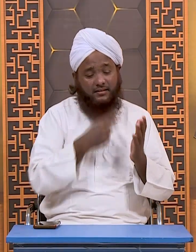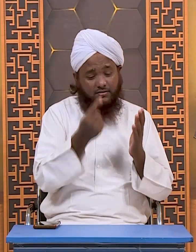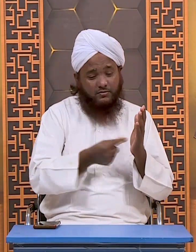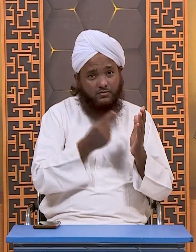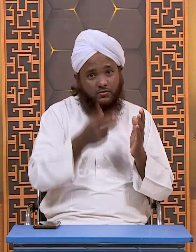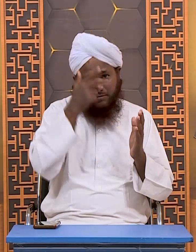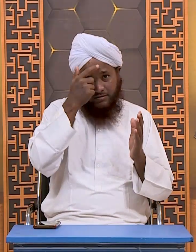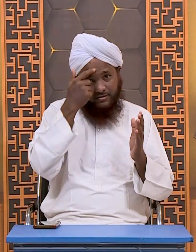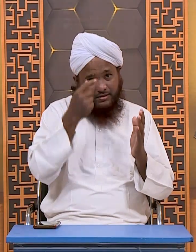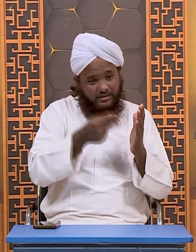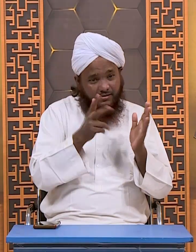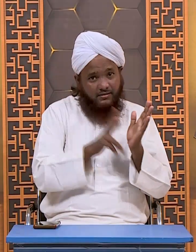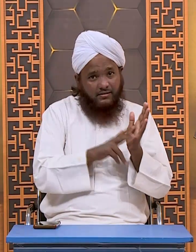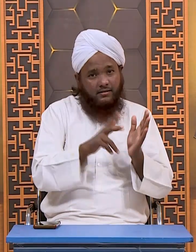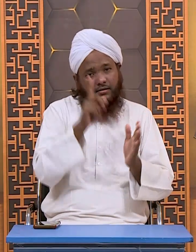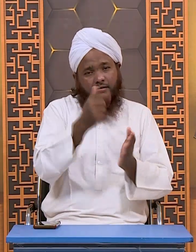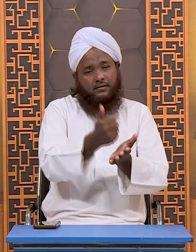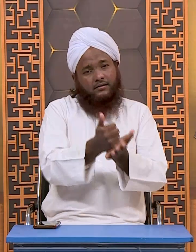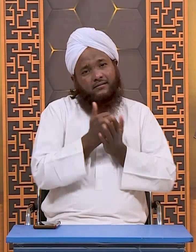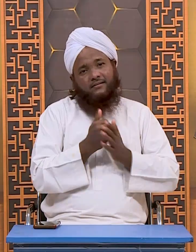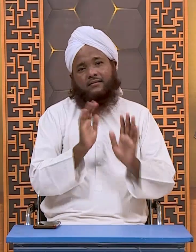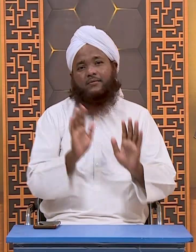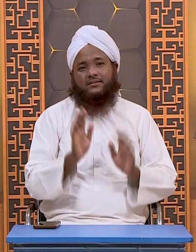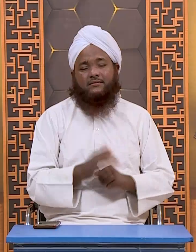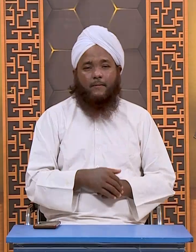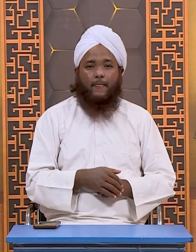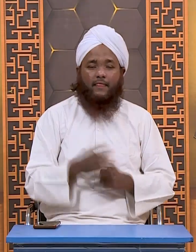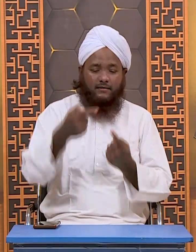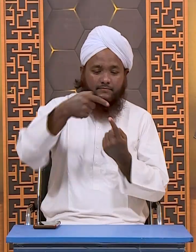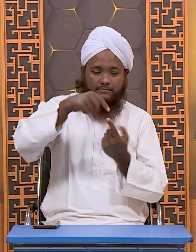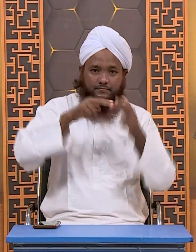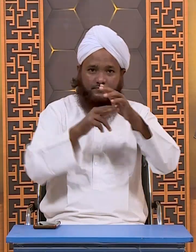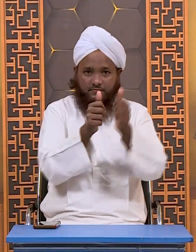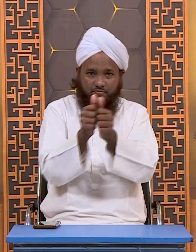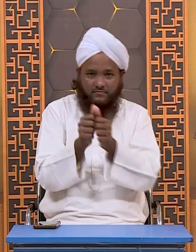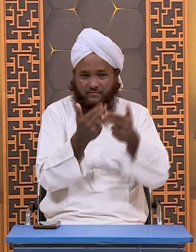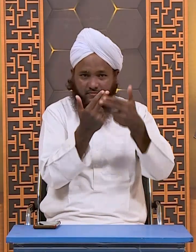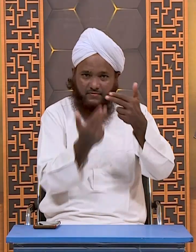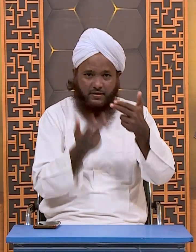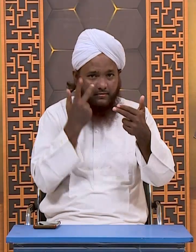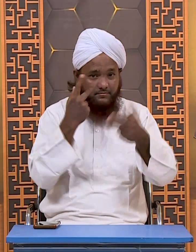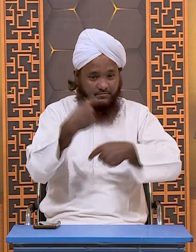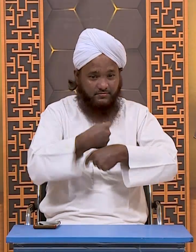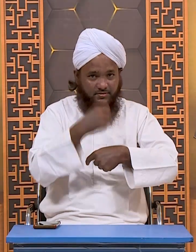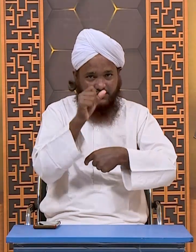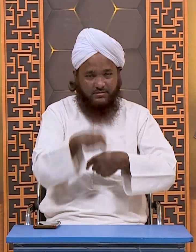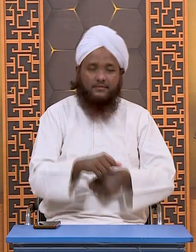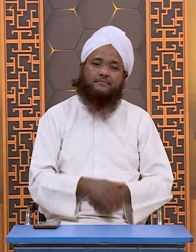وہ ہمیں مل کر رہے گا. تو یہ بزرگان دین کے اقوال، اس کا مطالعہ بھی کرنا چاہیے ہمیں. پھر ایک اور بات ہے،